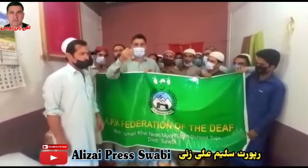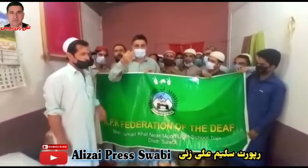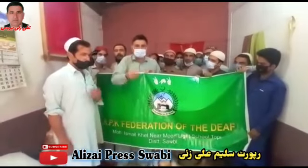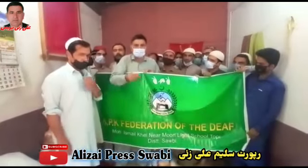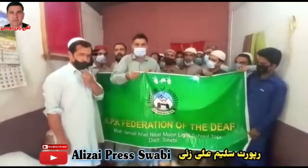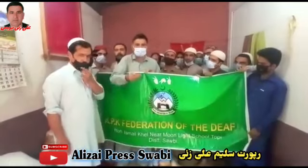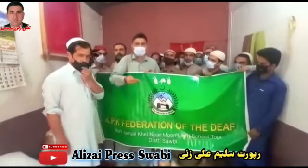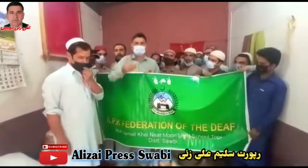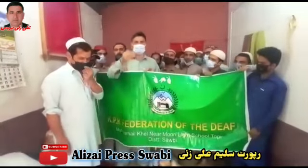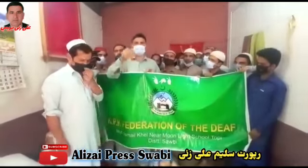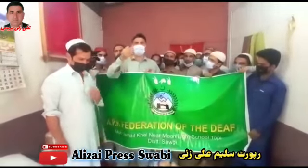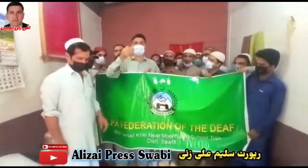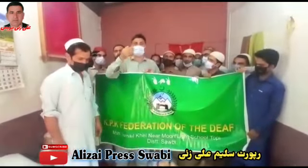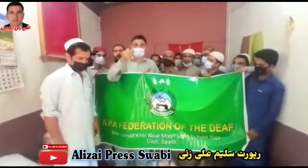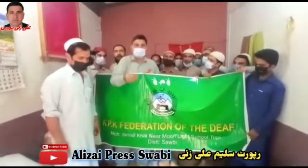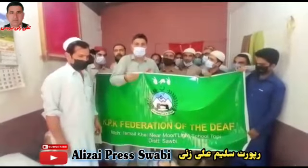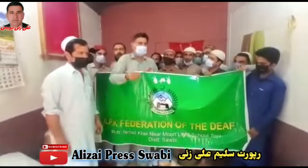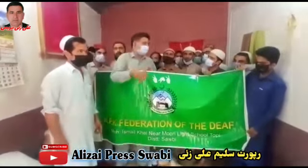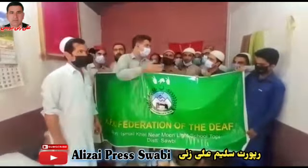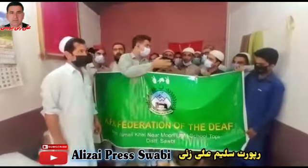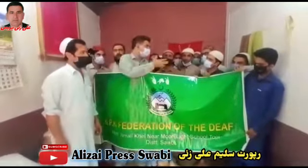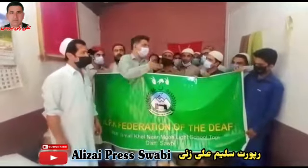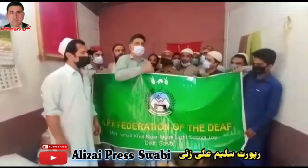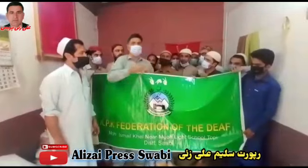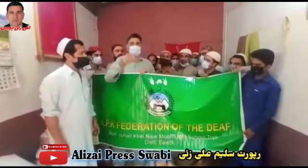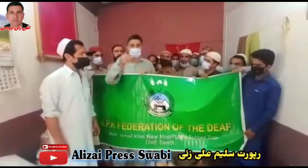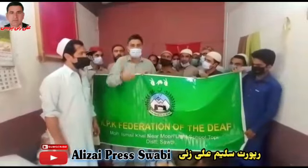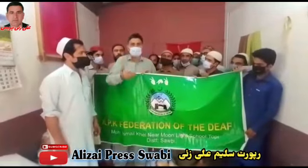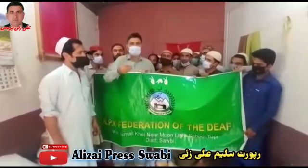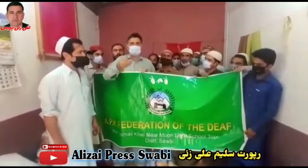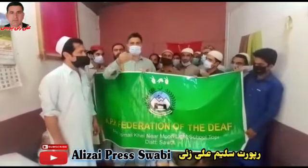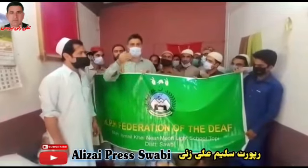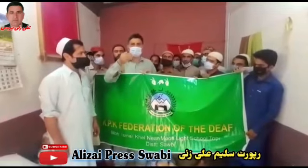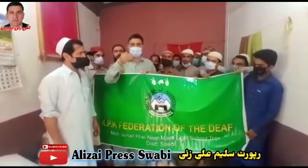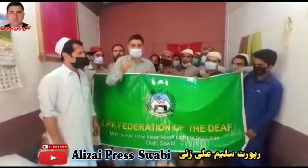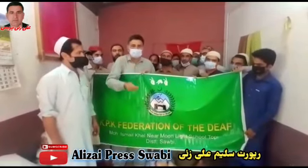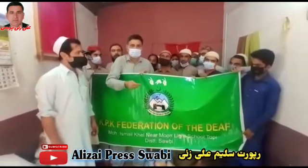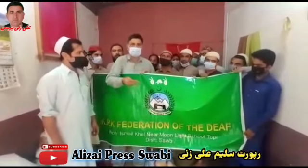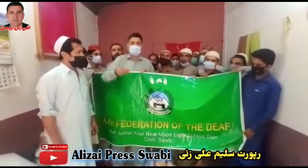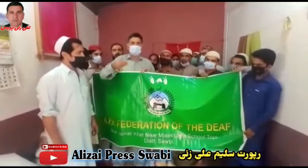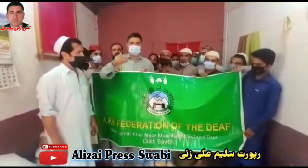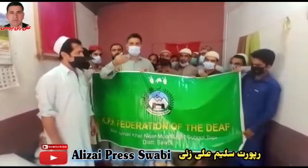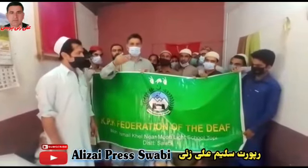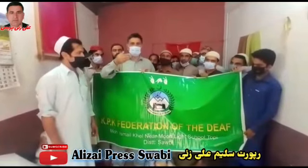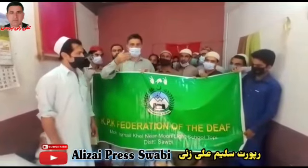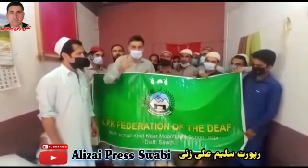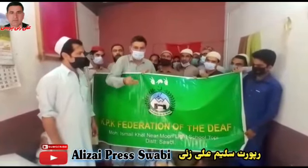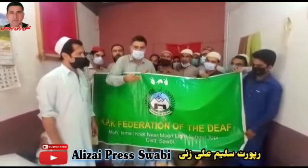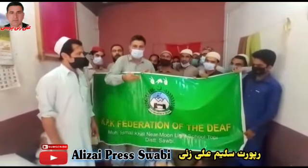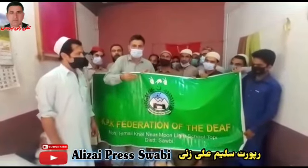این اے څخه وګرځېدو، خو دی سره چا مدد ونه کړو. دا چې ځان بیا چې کوم دی په خپله خپلې مدد آس په تخت باندې څه بهر ولا خلکو پیسې